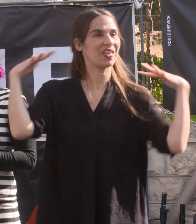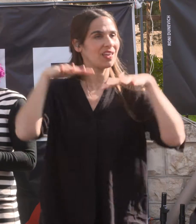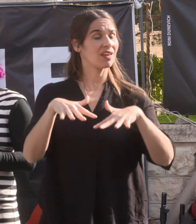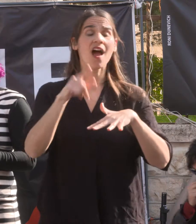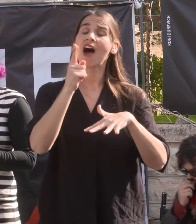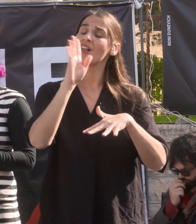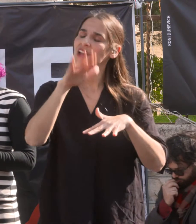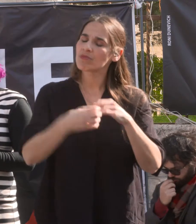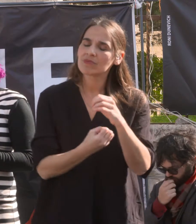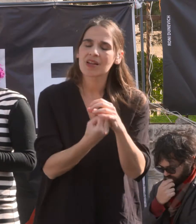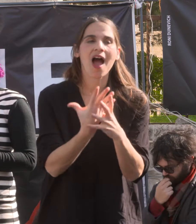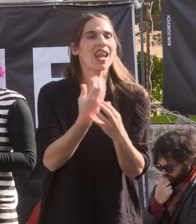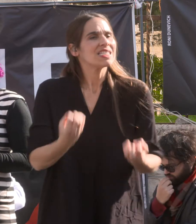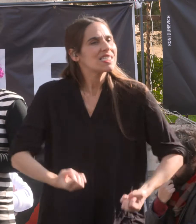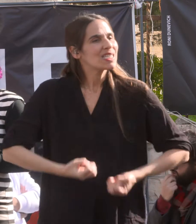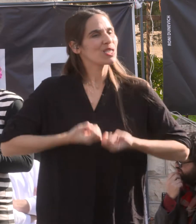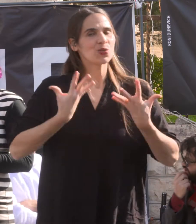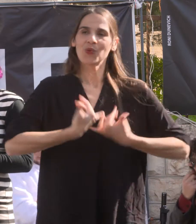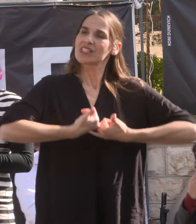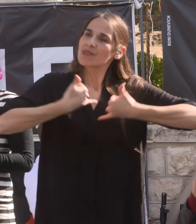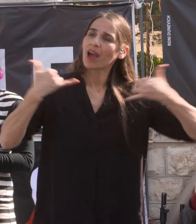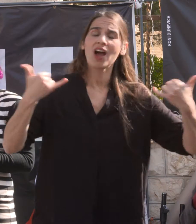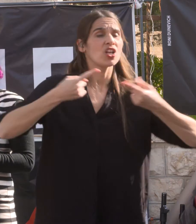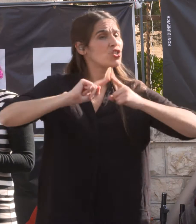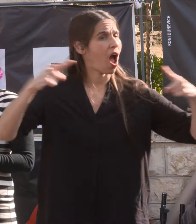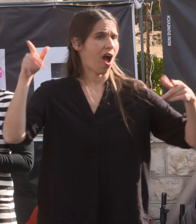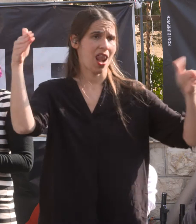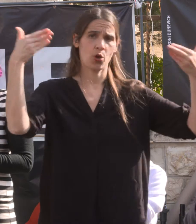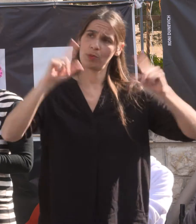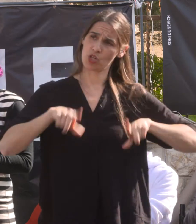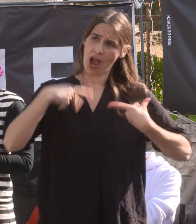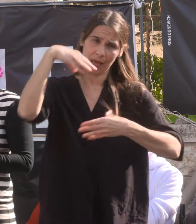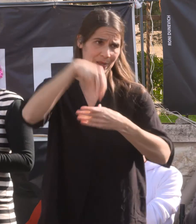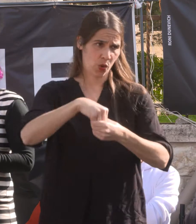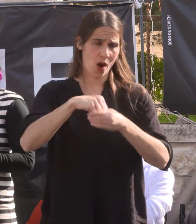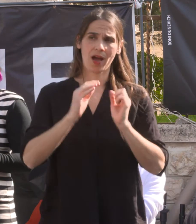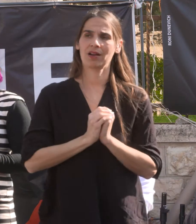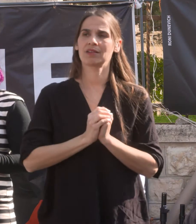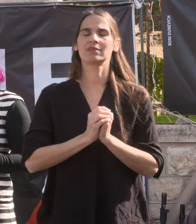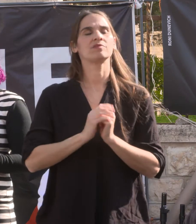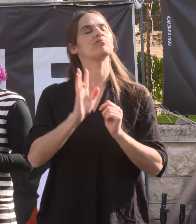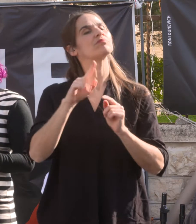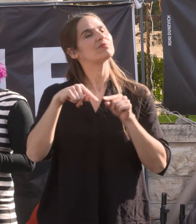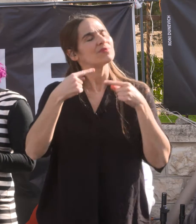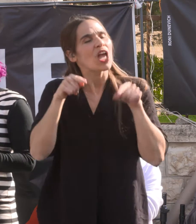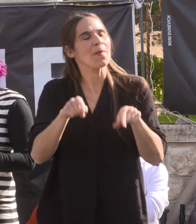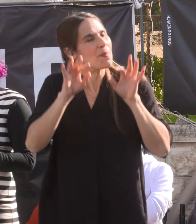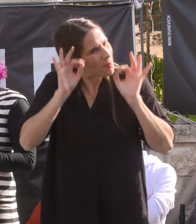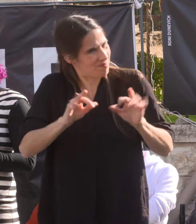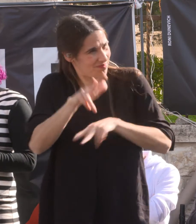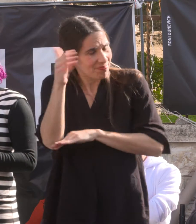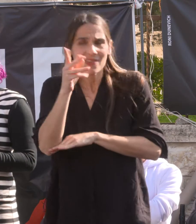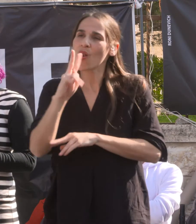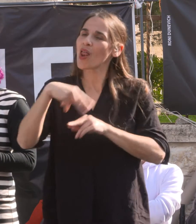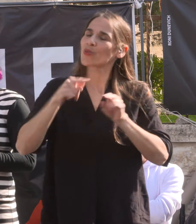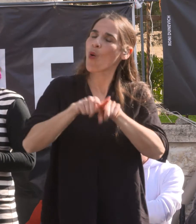קר פורה לסגסוג ולצמיחה של שאר הלאומים החיים בתוכה. להוות באמת